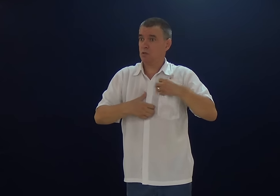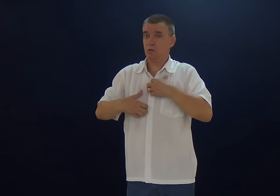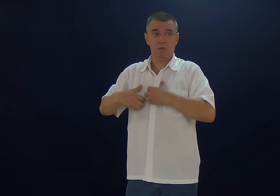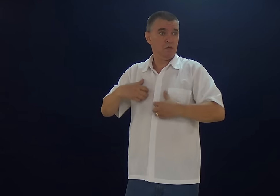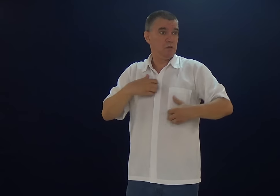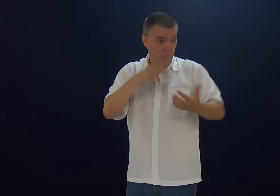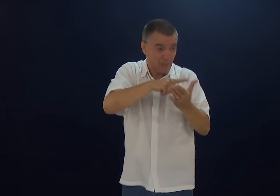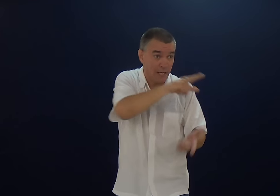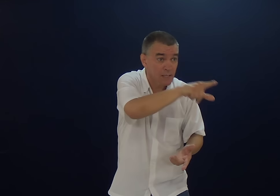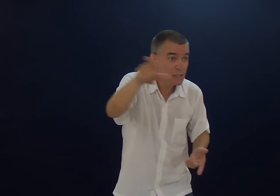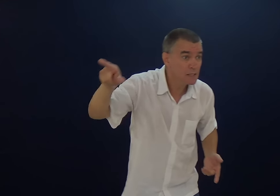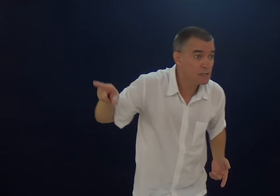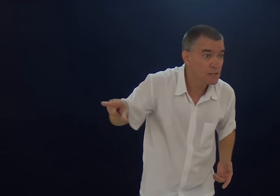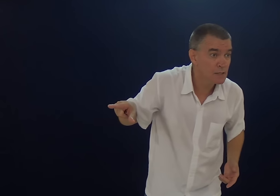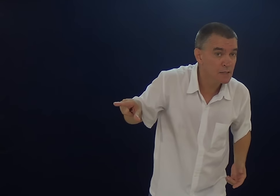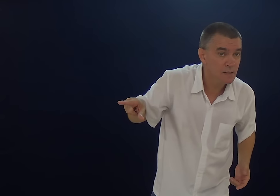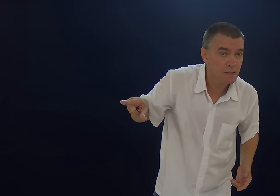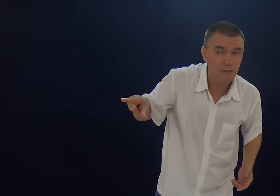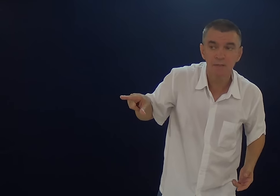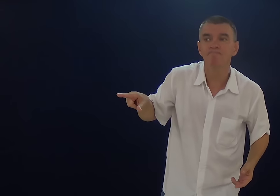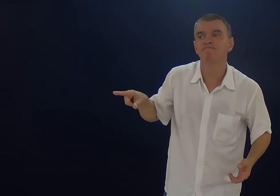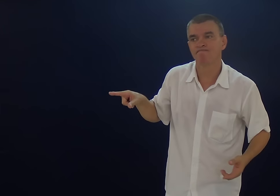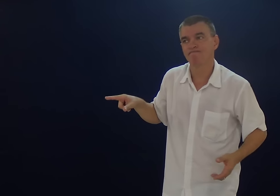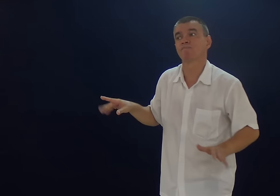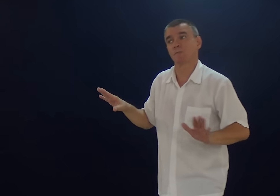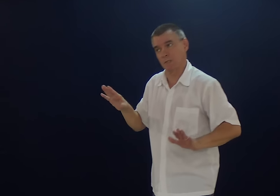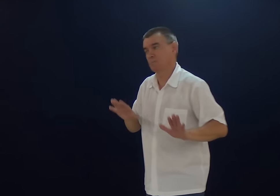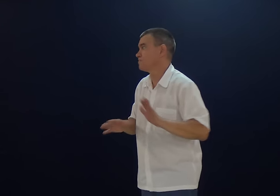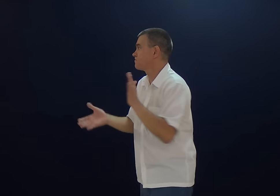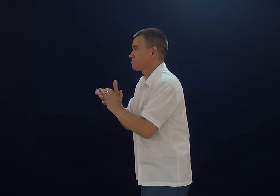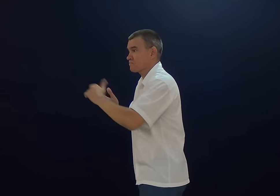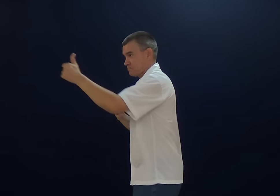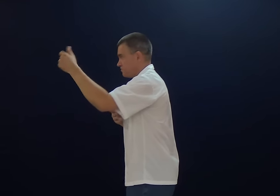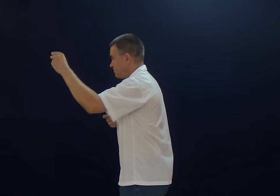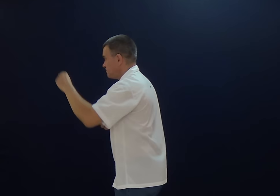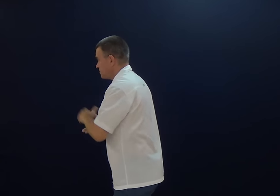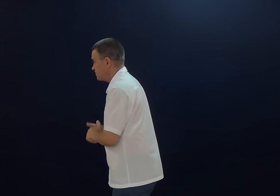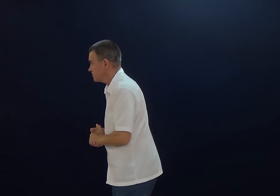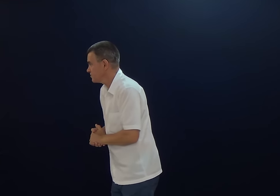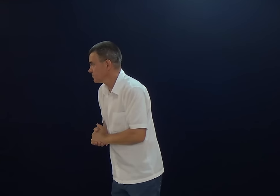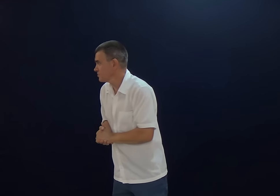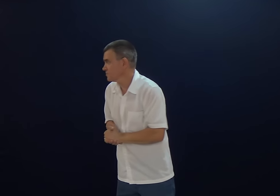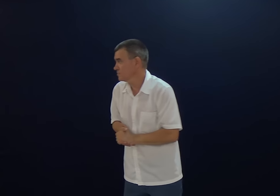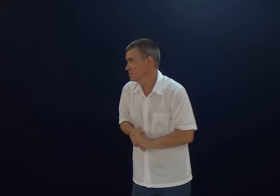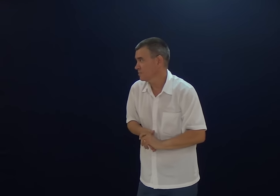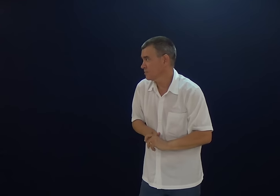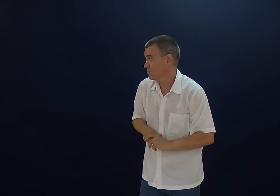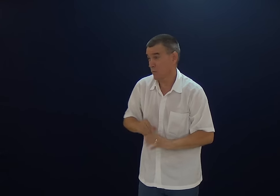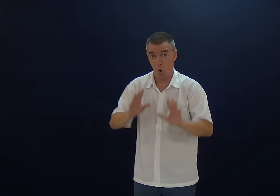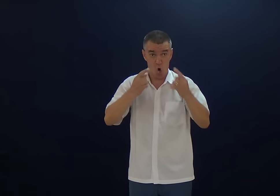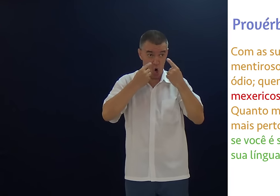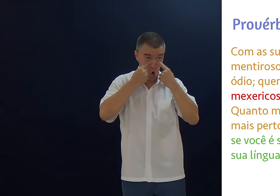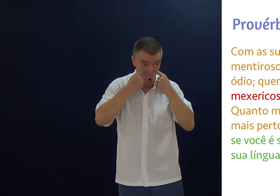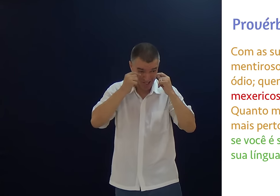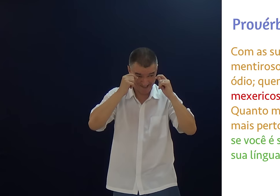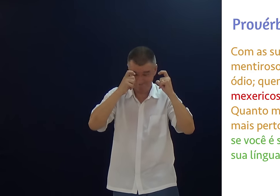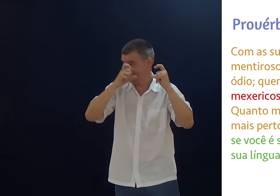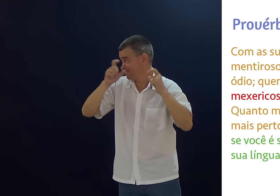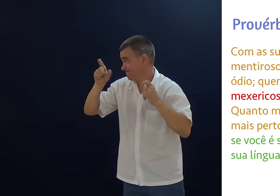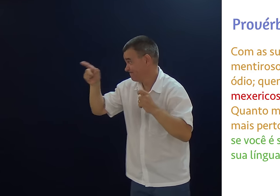porque quando você ouve essas palavras esses mexericos essas fofocas você se sente mal não é verdade provérbios 10 do Versículo